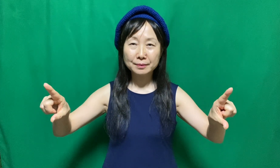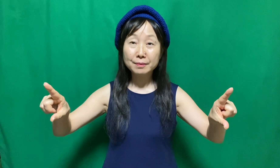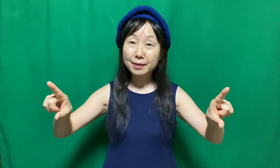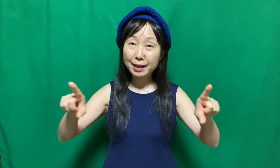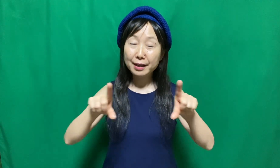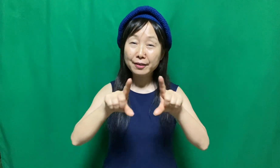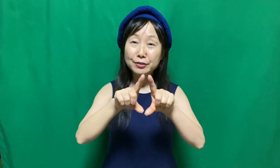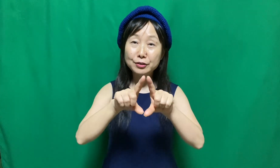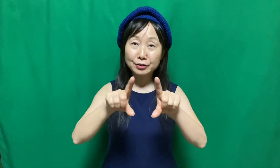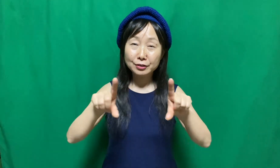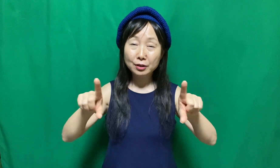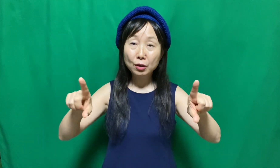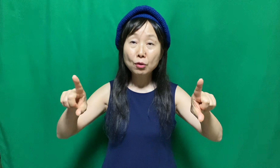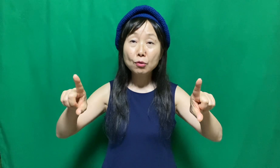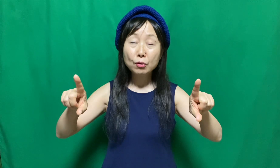ね、普通。これが、